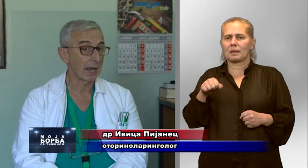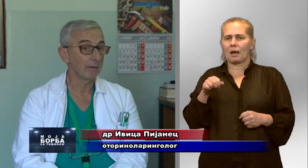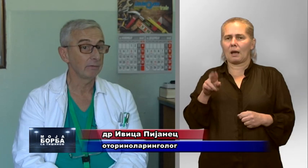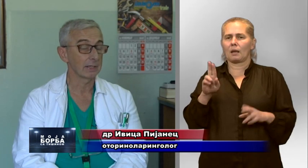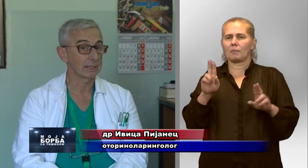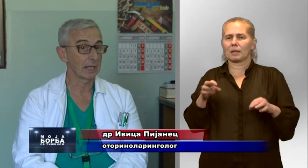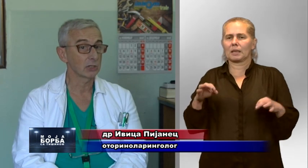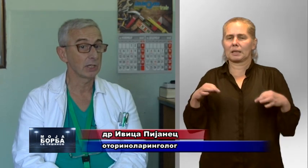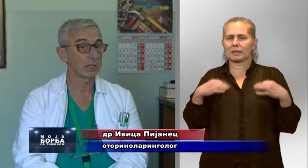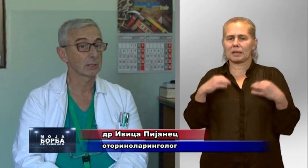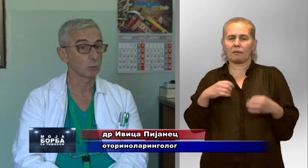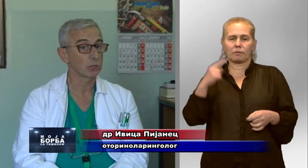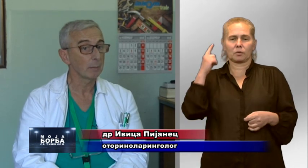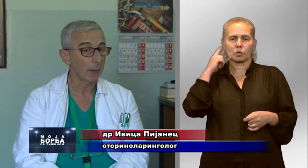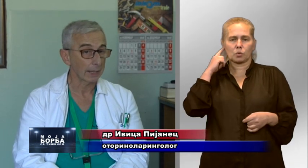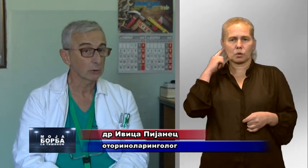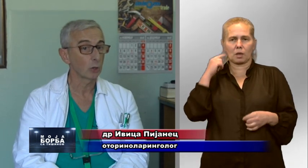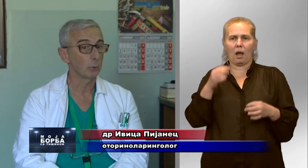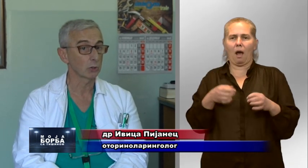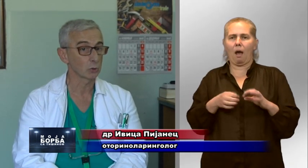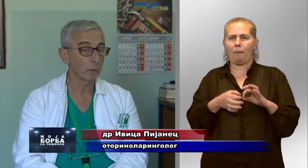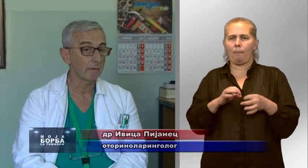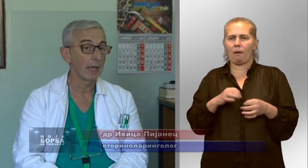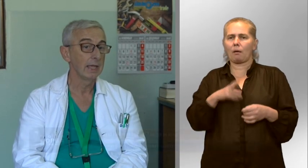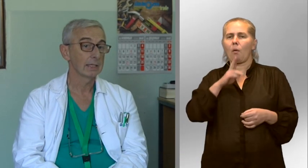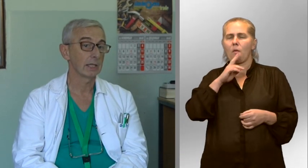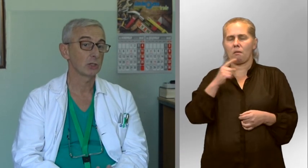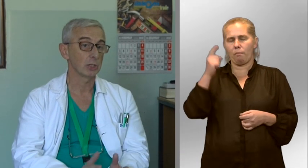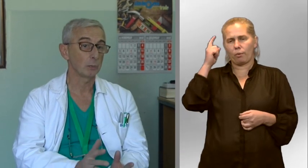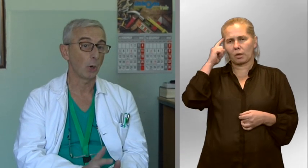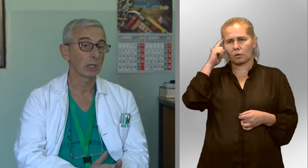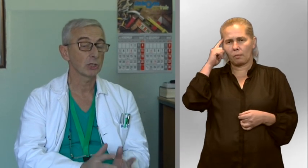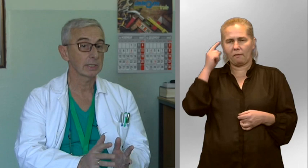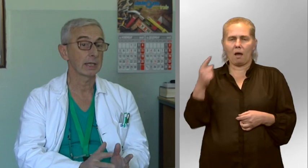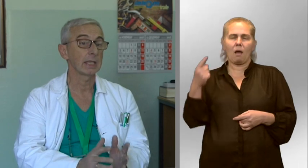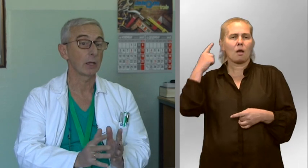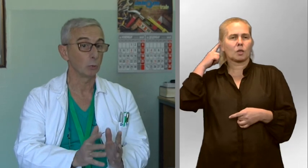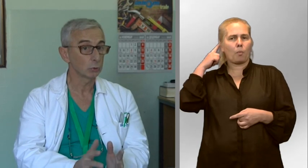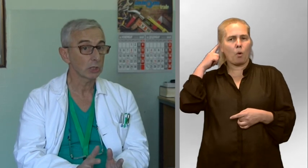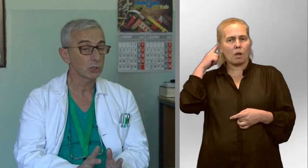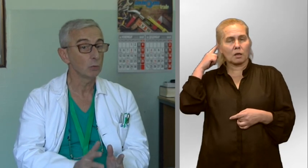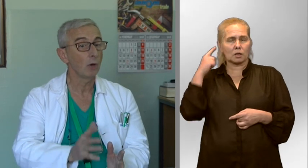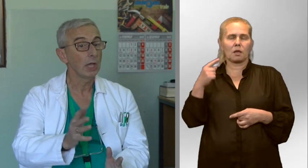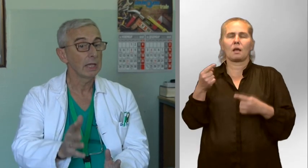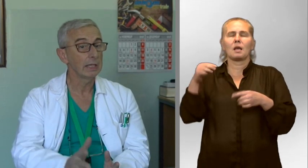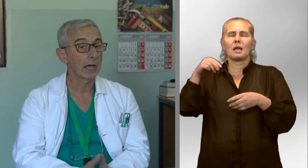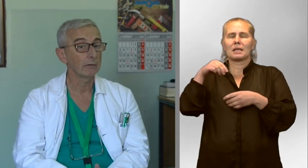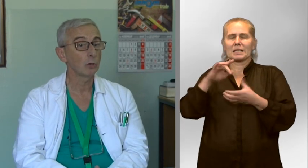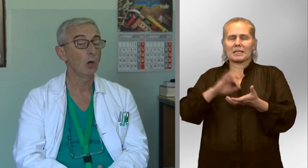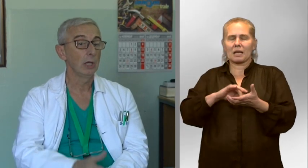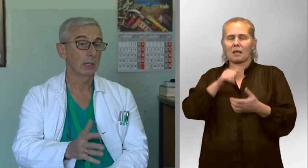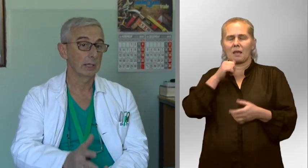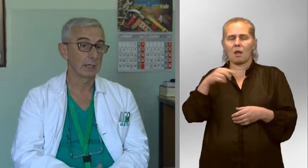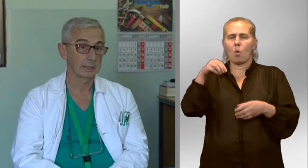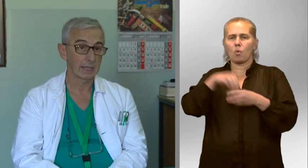imate zdrav, znači, slušni aparat koji podrazumeva, znači, spoljašnje, srednje, unutrašnje uvo i